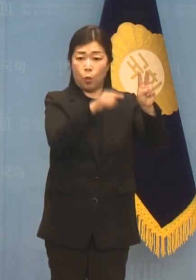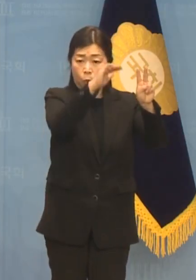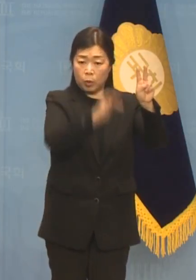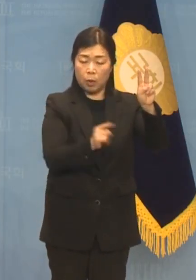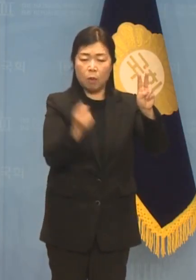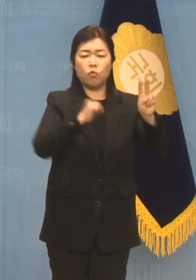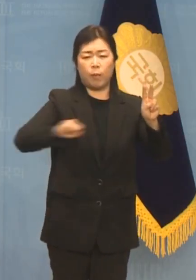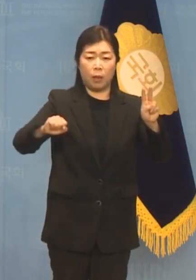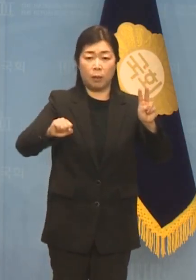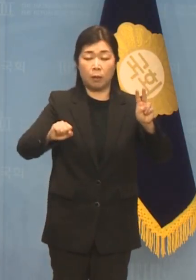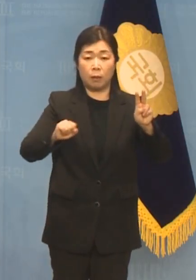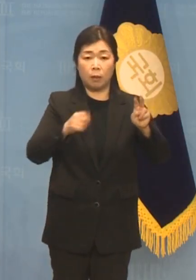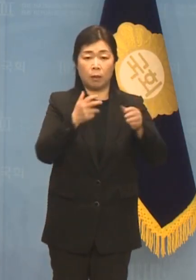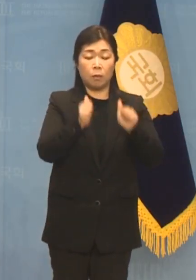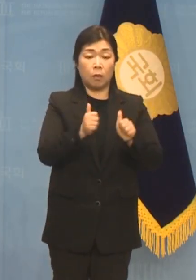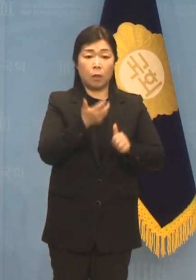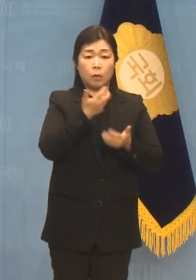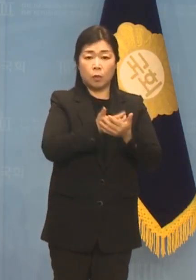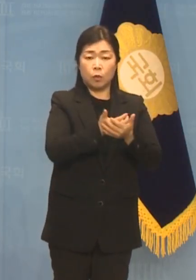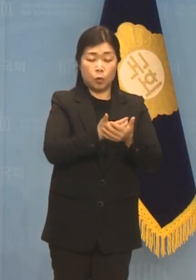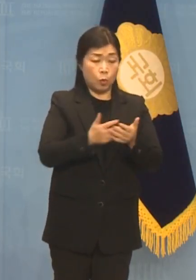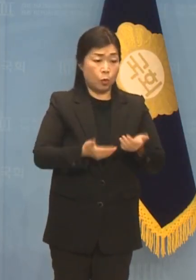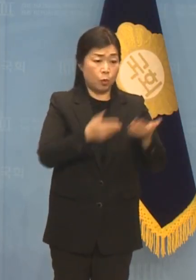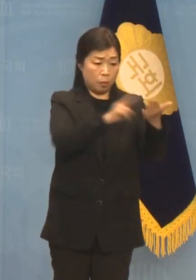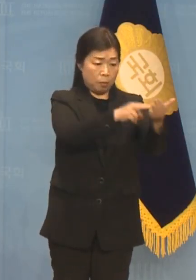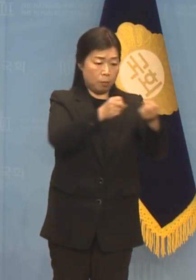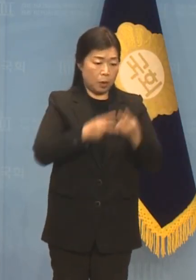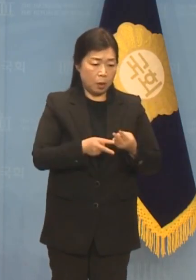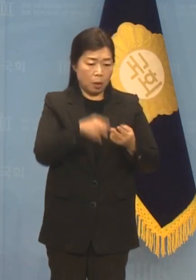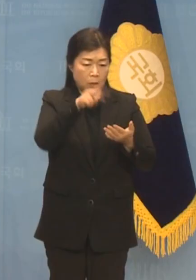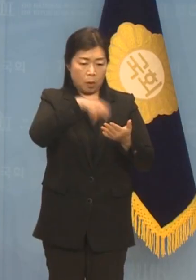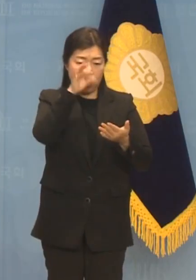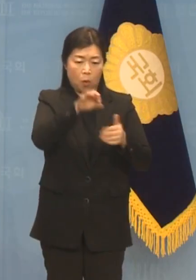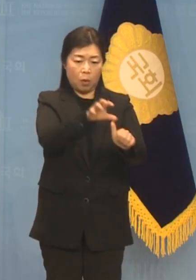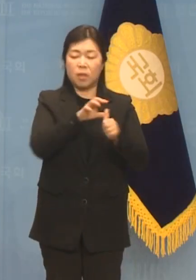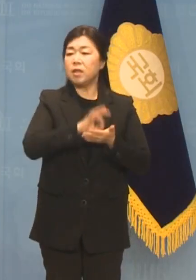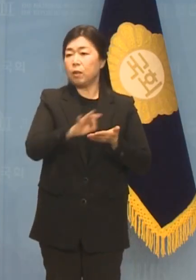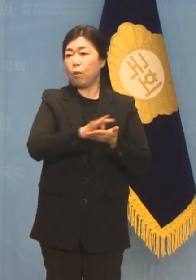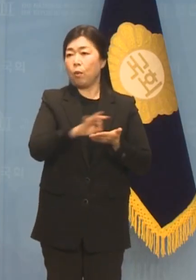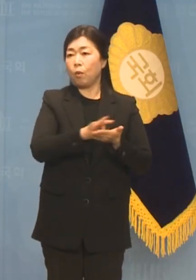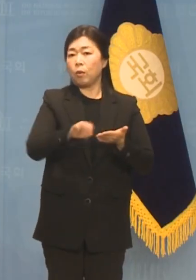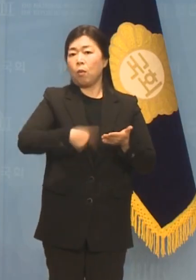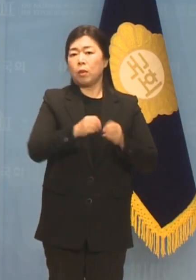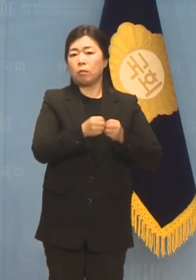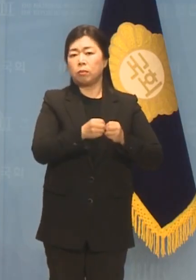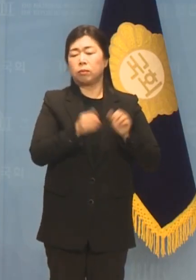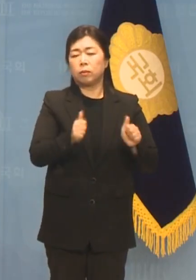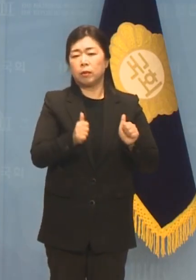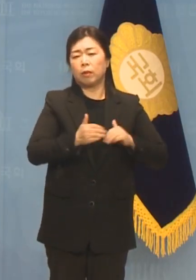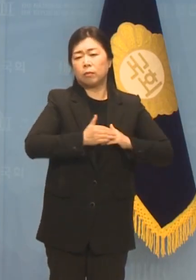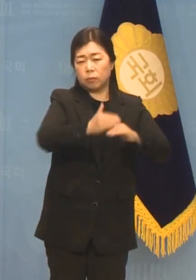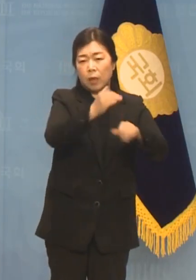서류를 송달받아 이용하고 있습니다. 명백한 자의적 절차 진행입니다.